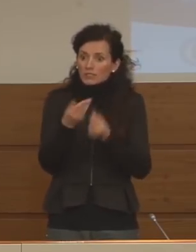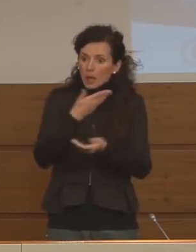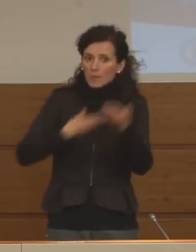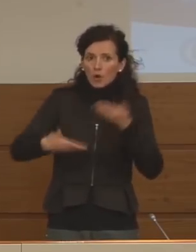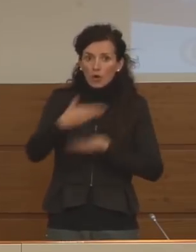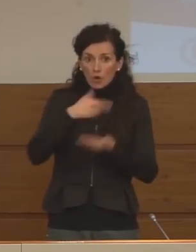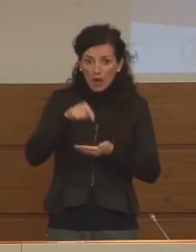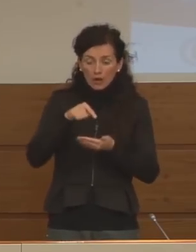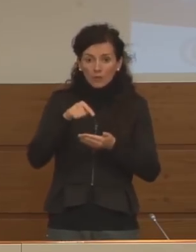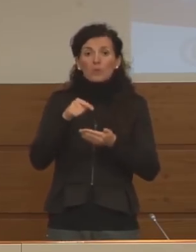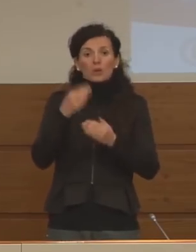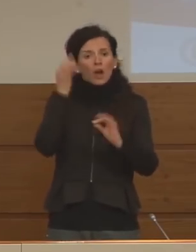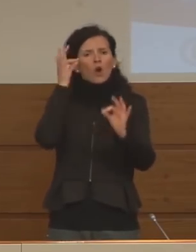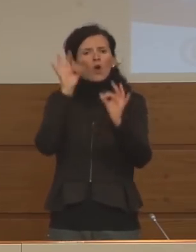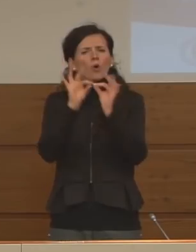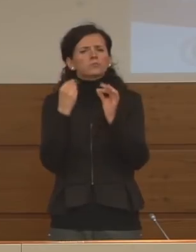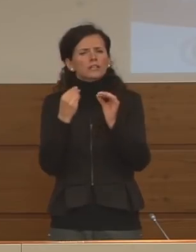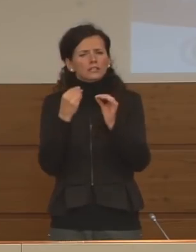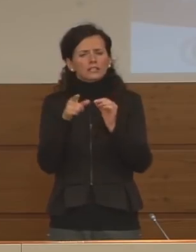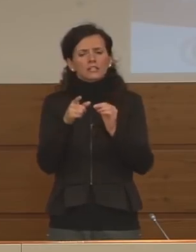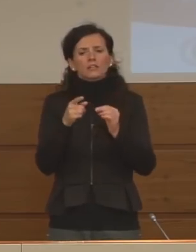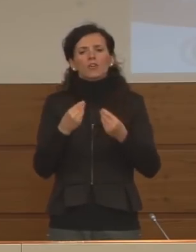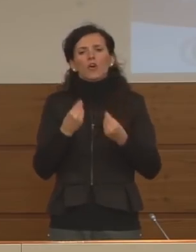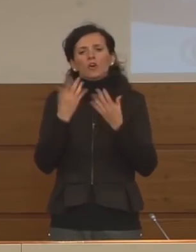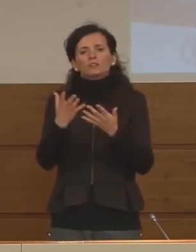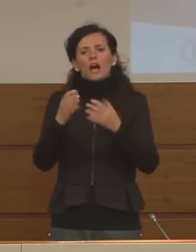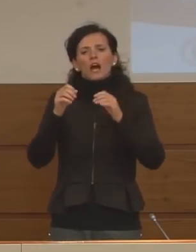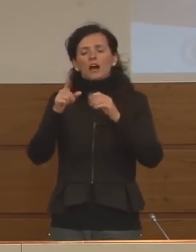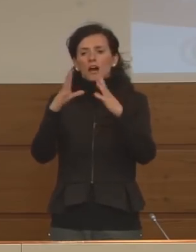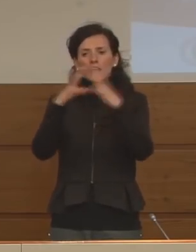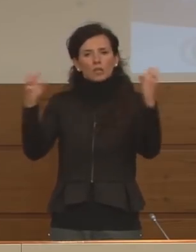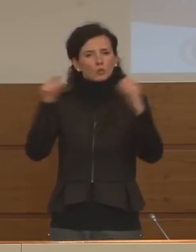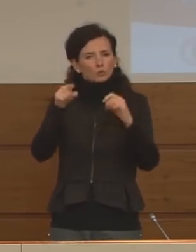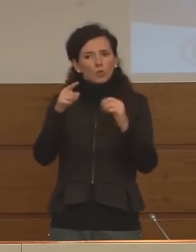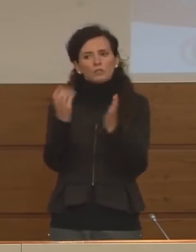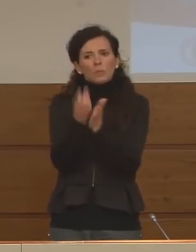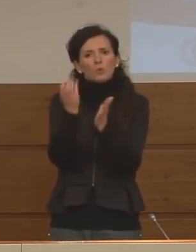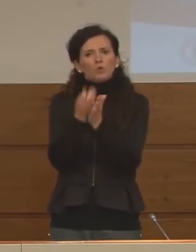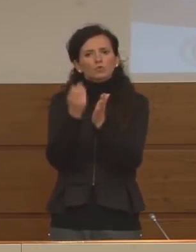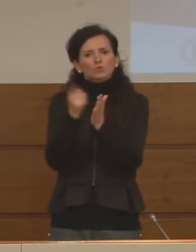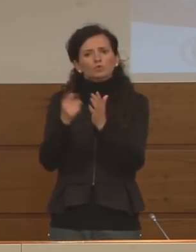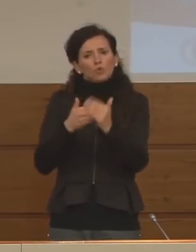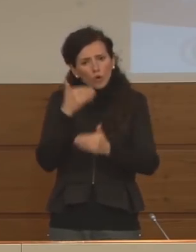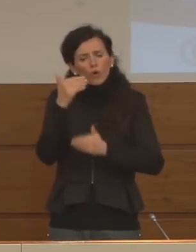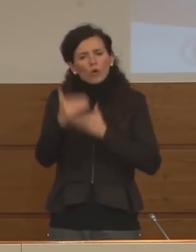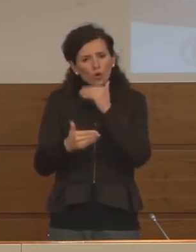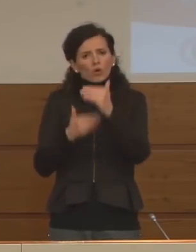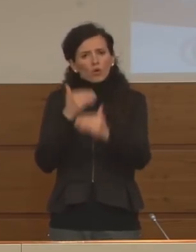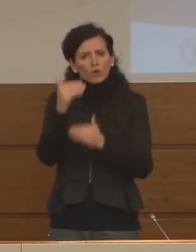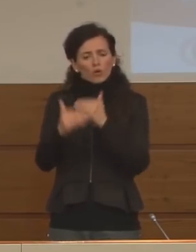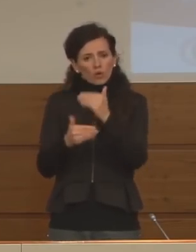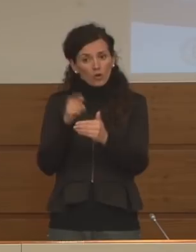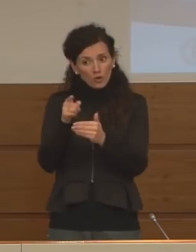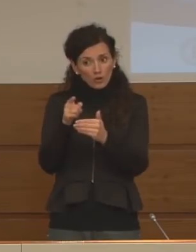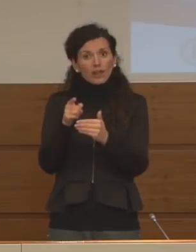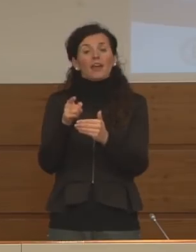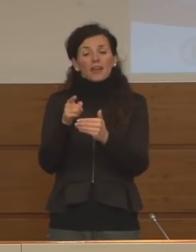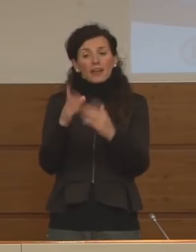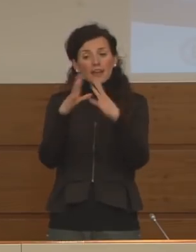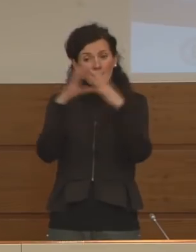di rafforzare la filiera industriale che permette progressivamente di